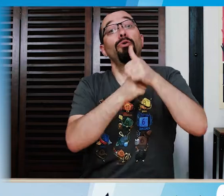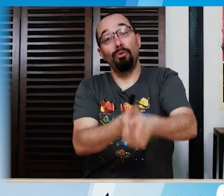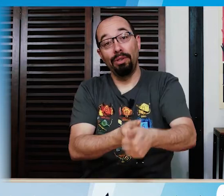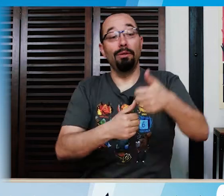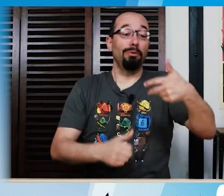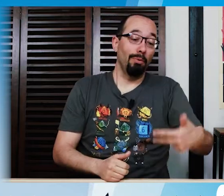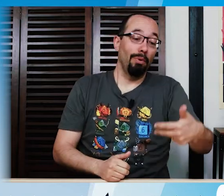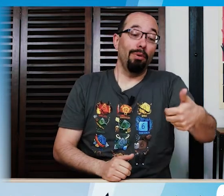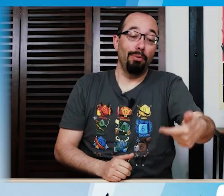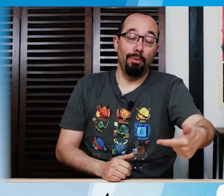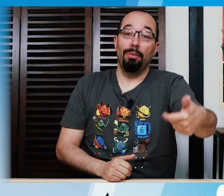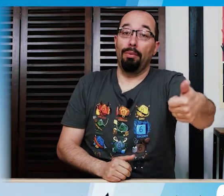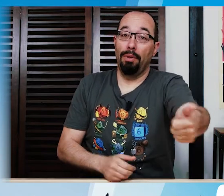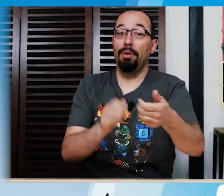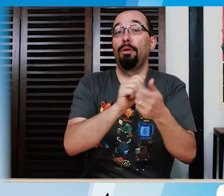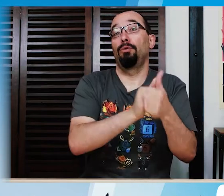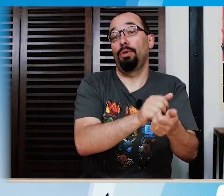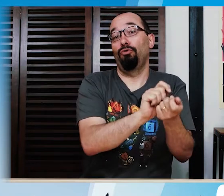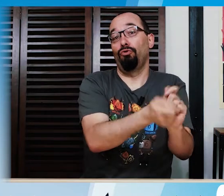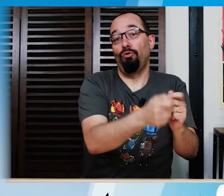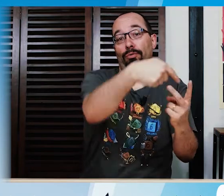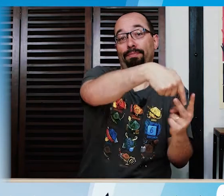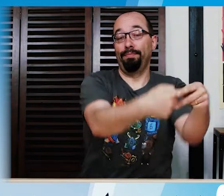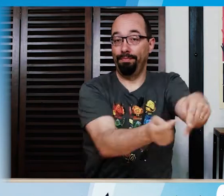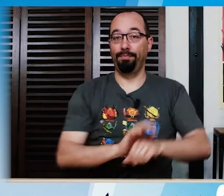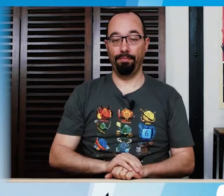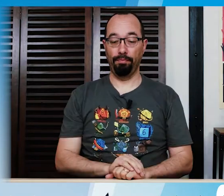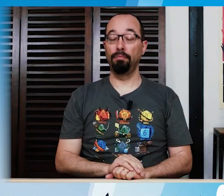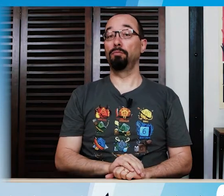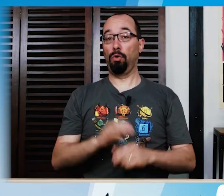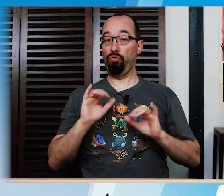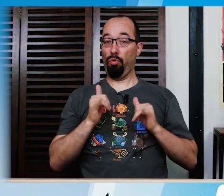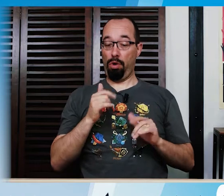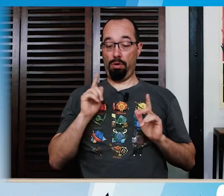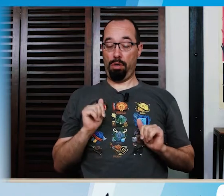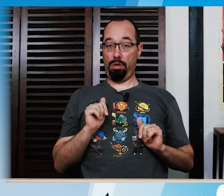troupeaux devront être remplis, initialement dans le sens de 1 vers 3.